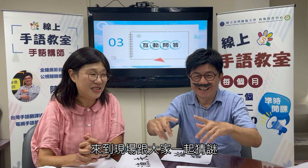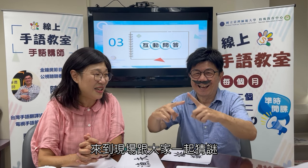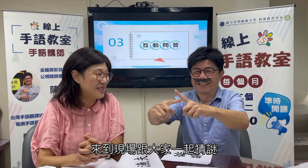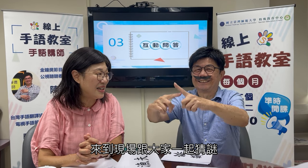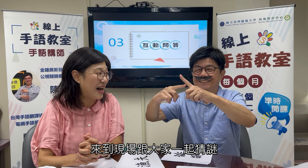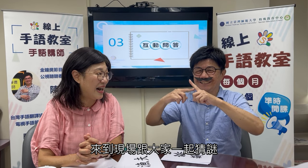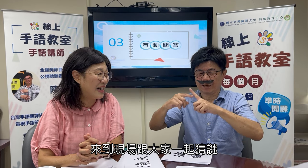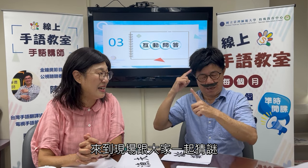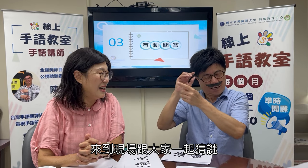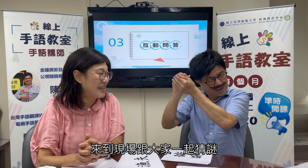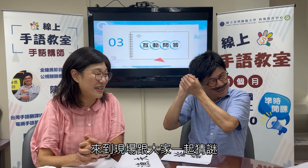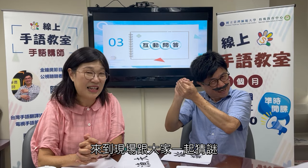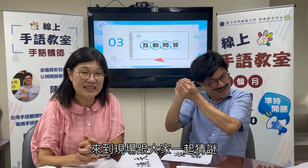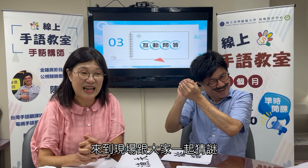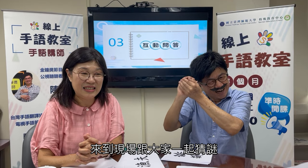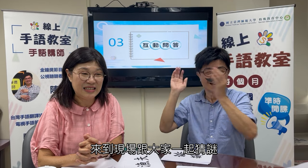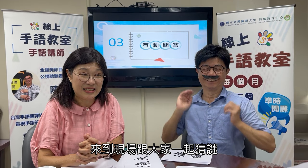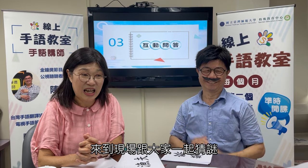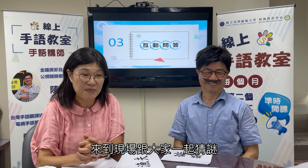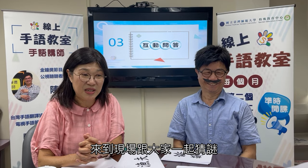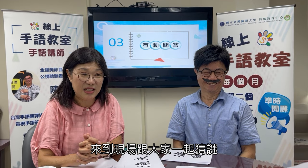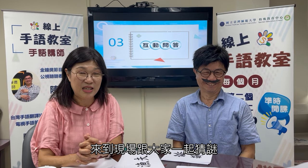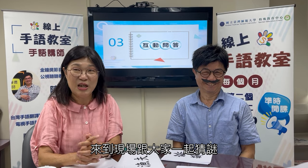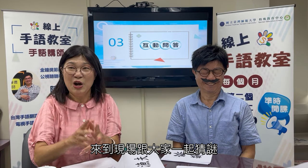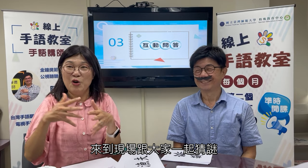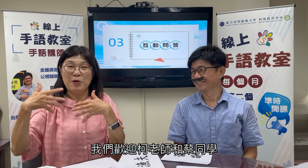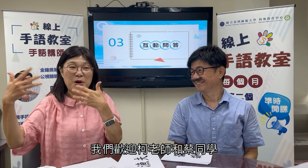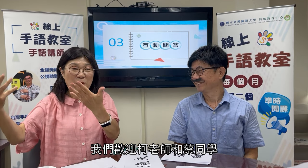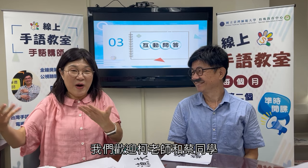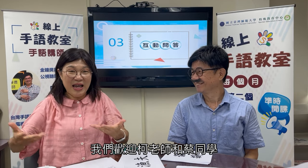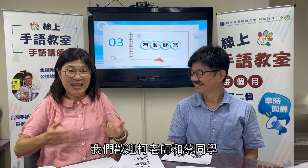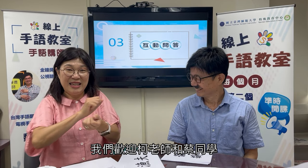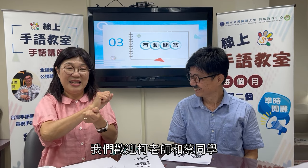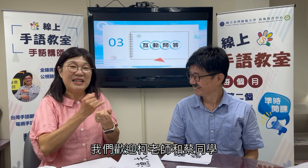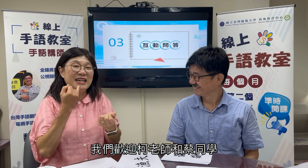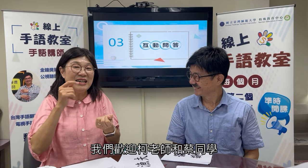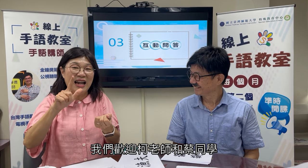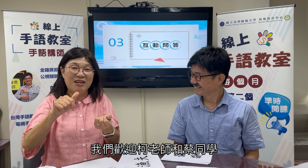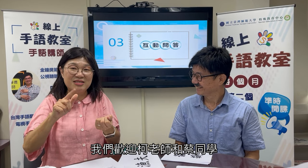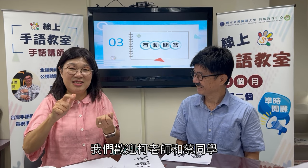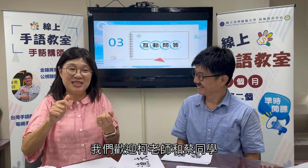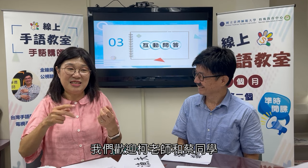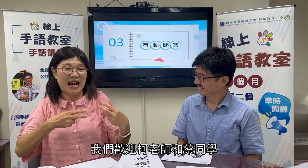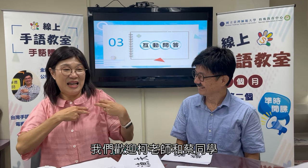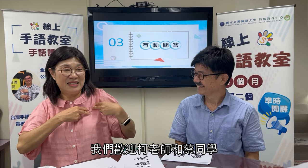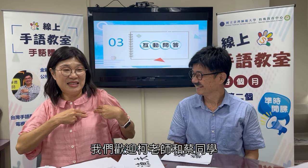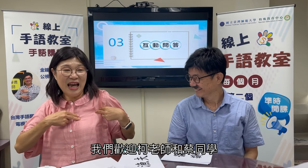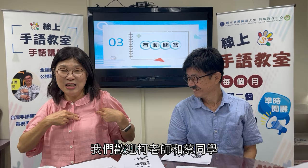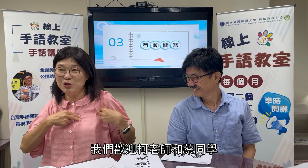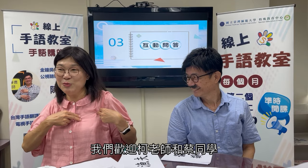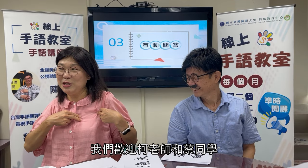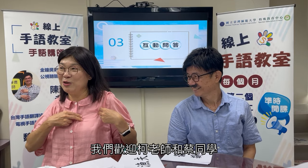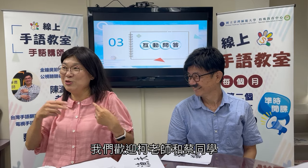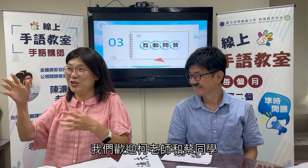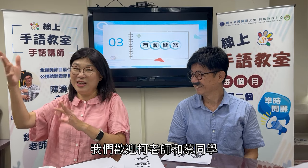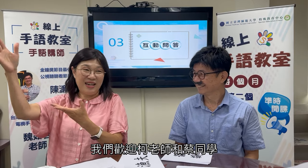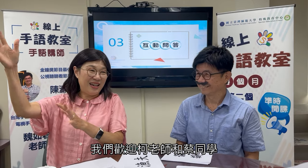现场跟大家一起猜谜。我们欢迎柯老师和蔡俊明同学，